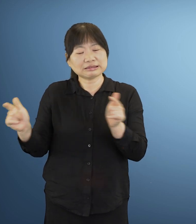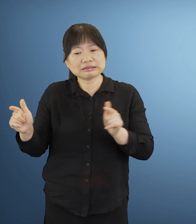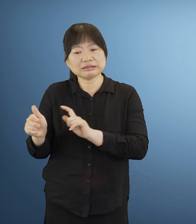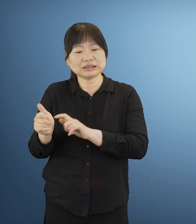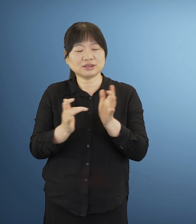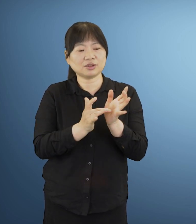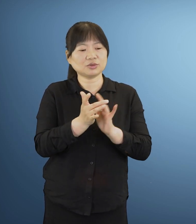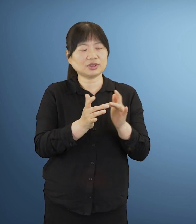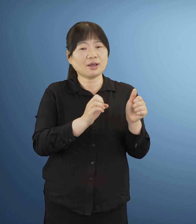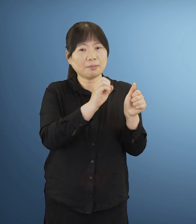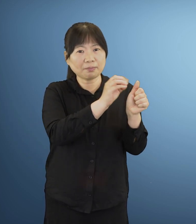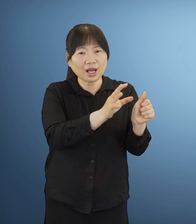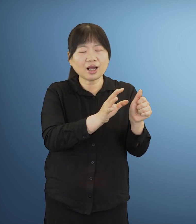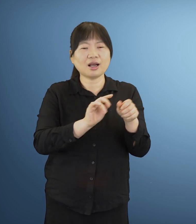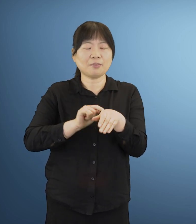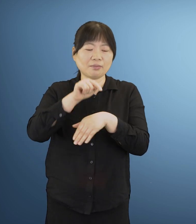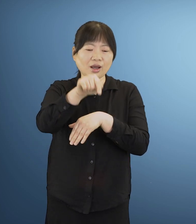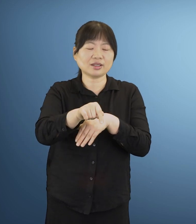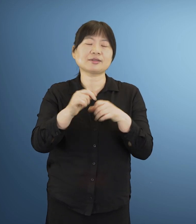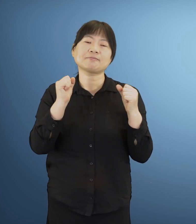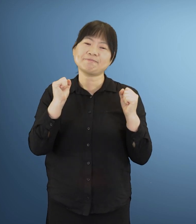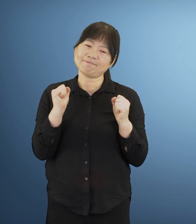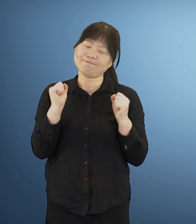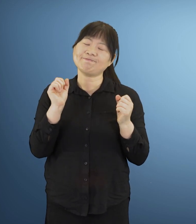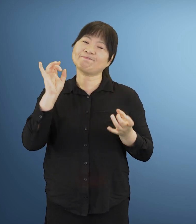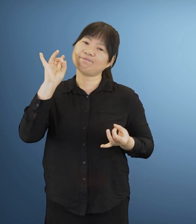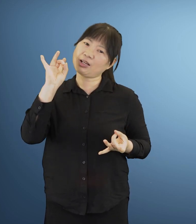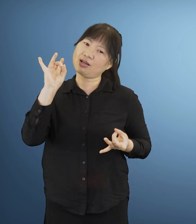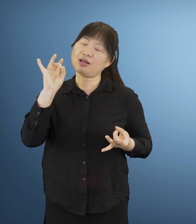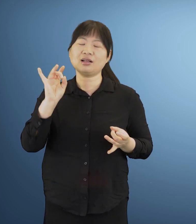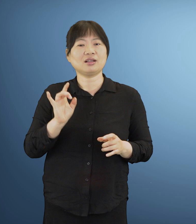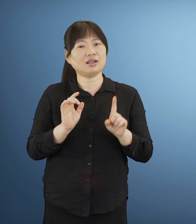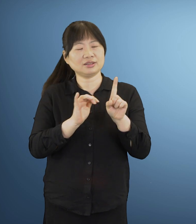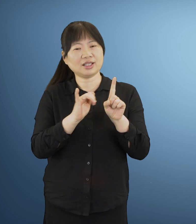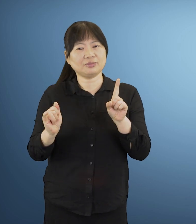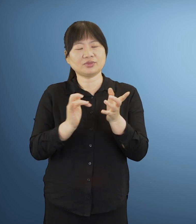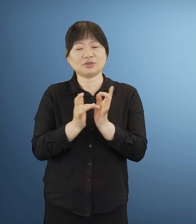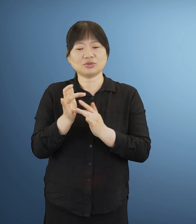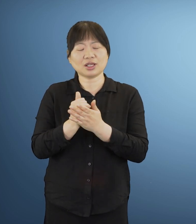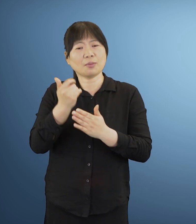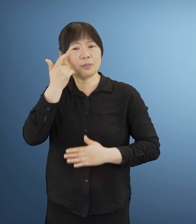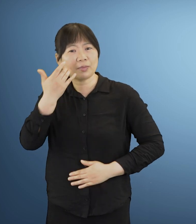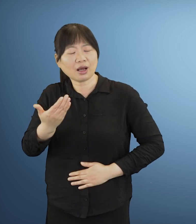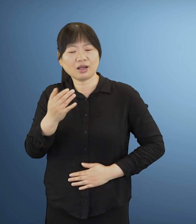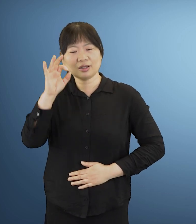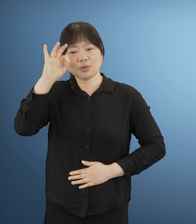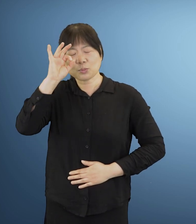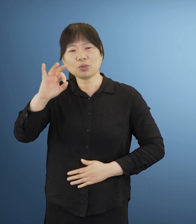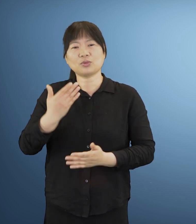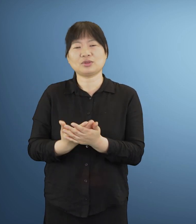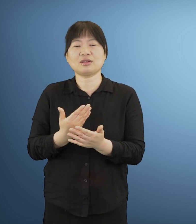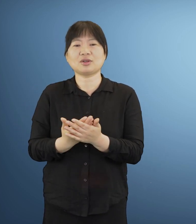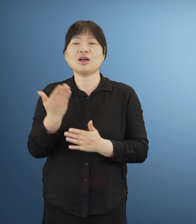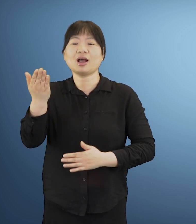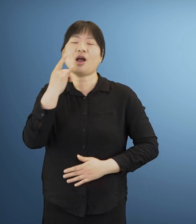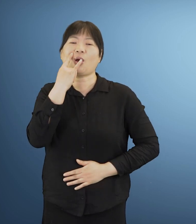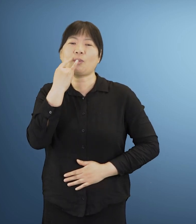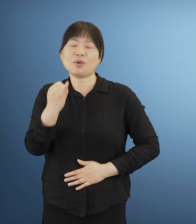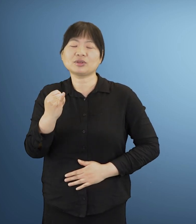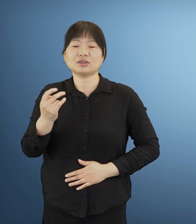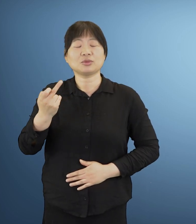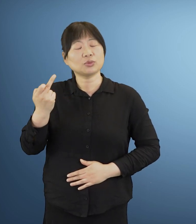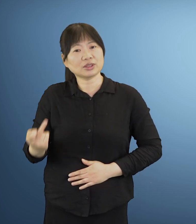예수께 말하려고 밖에 섰더니 한 사람이 예수께 여짜오되 보소서 당신의 어머니와